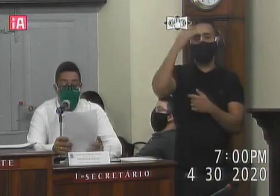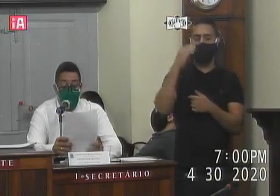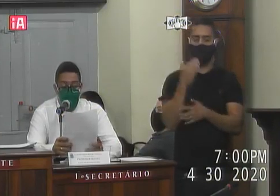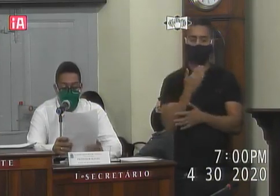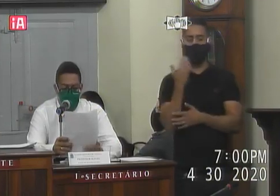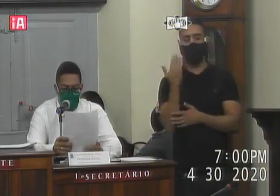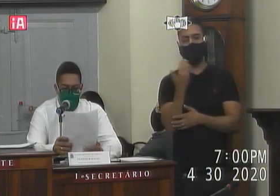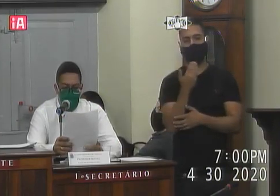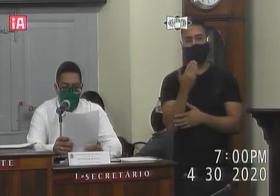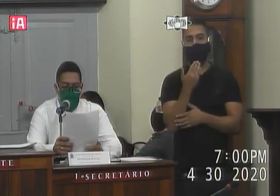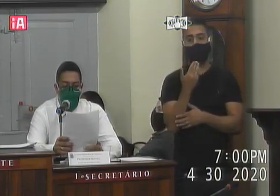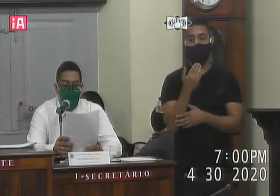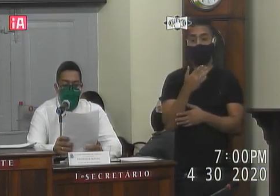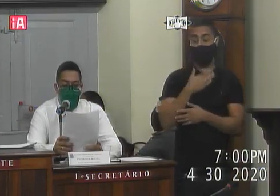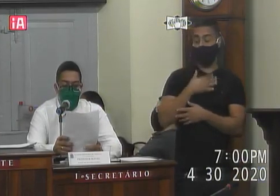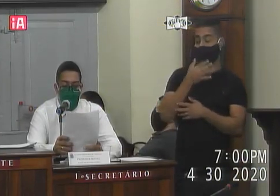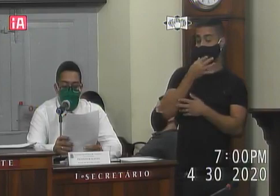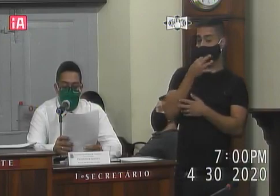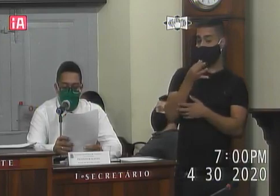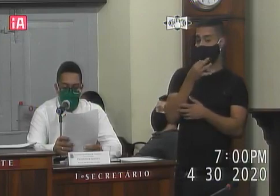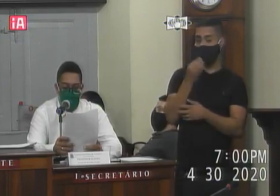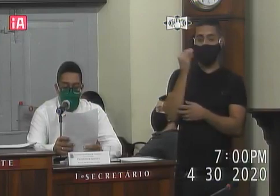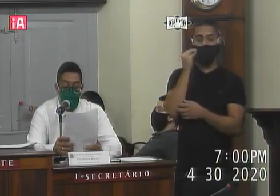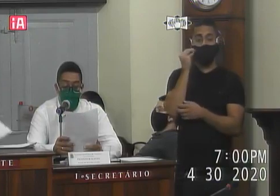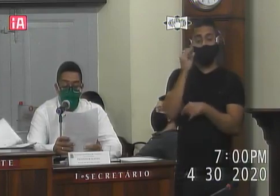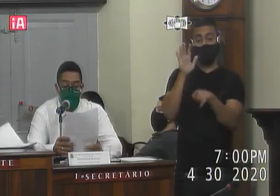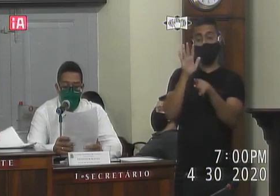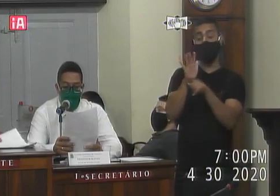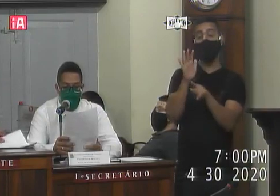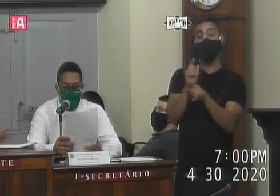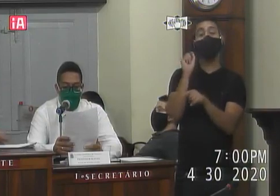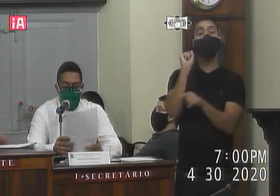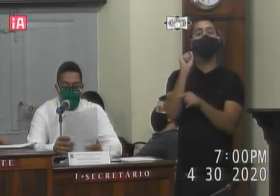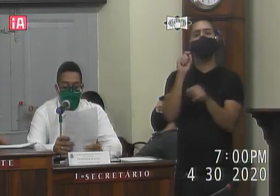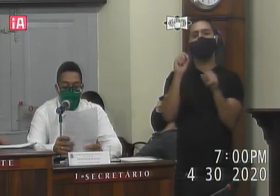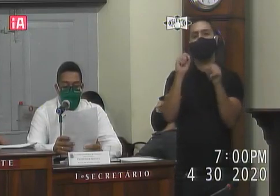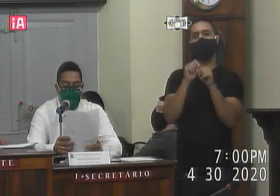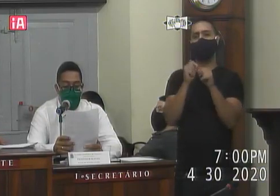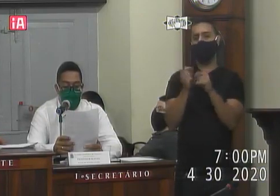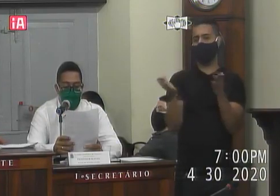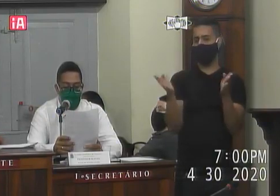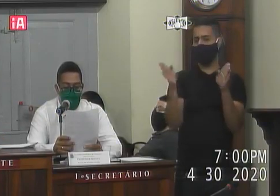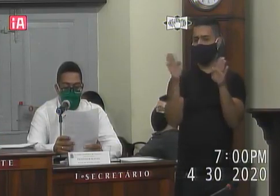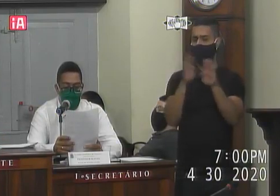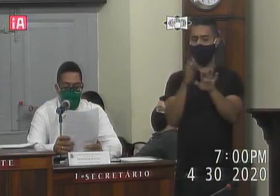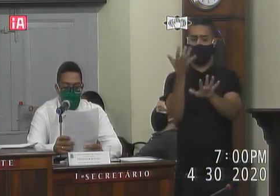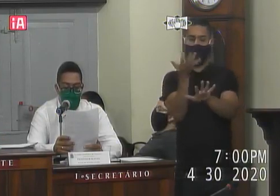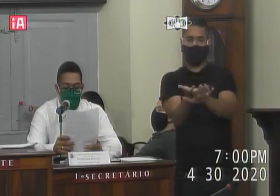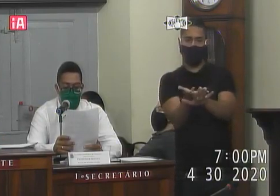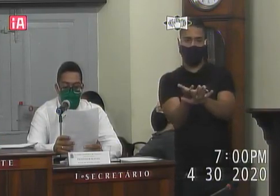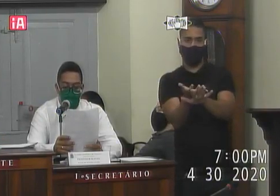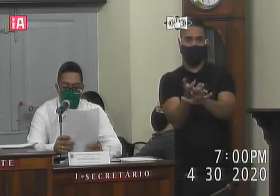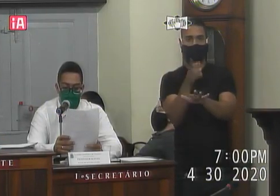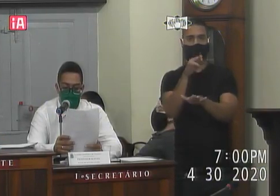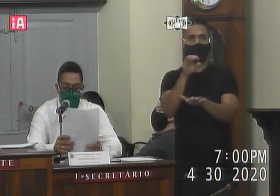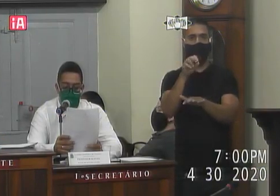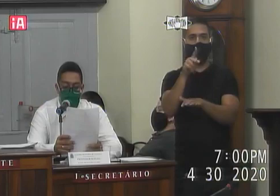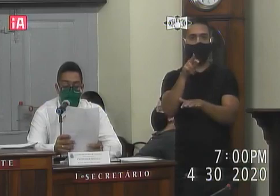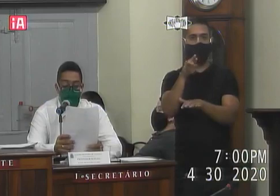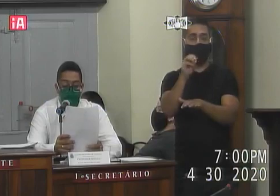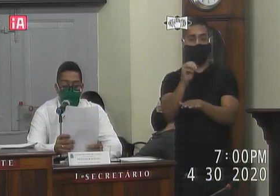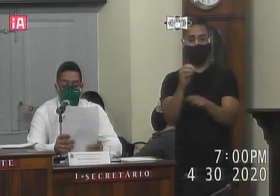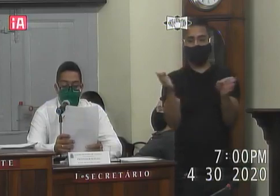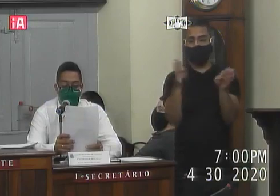mal. Minha sugestão, contribuindo para a questão, é que se faça o fechamento da Praça Visconde do Rio Preto, a Rua do